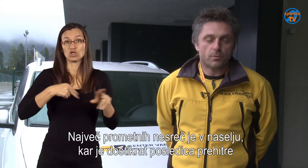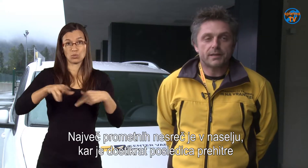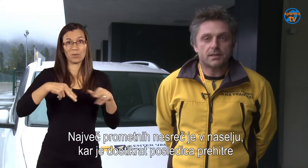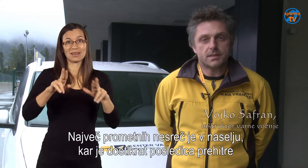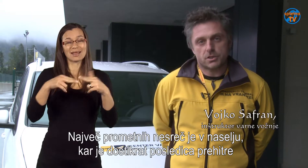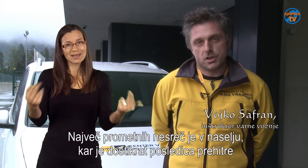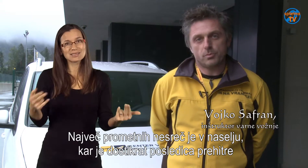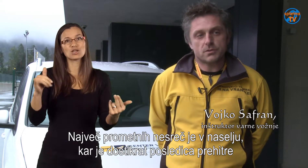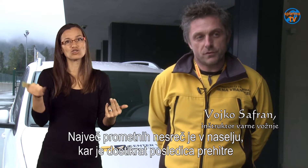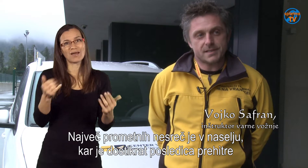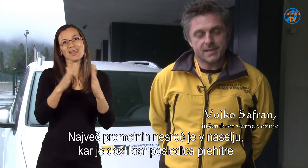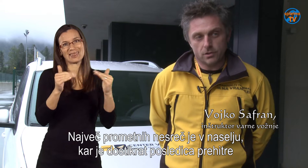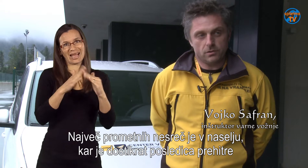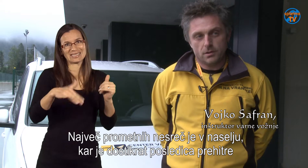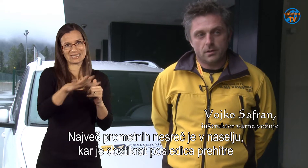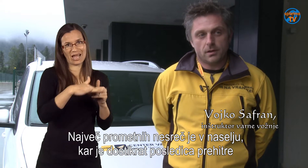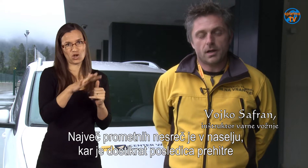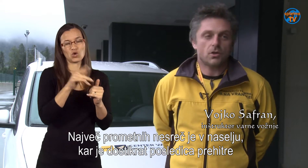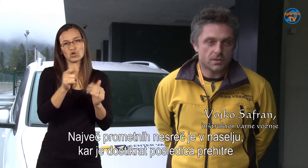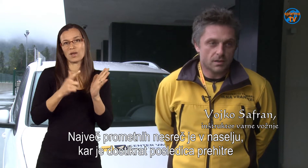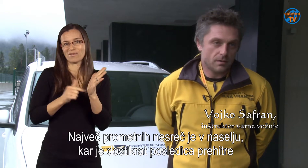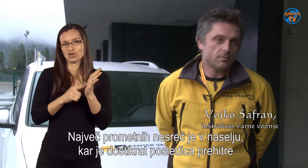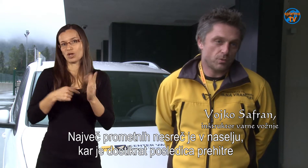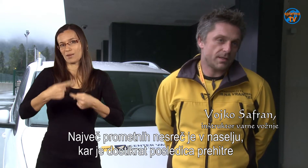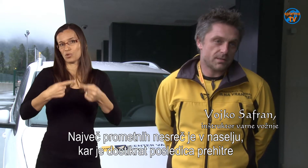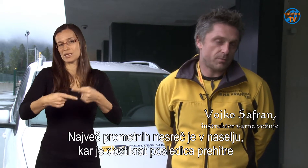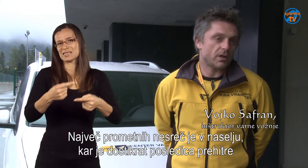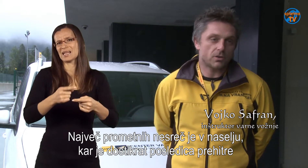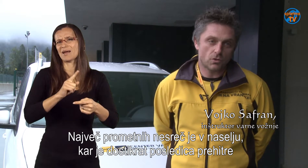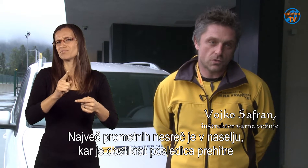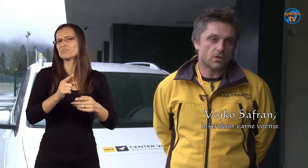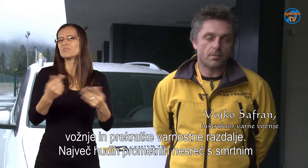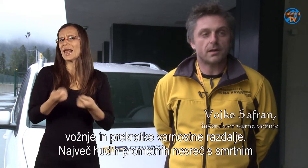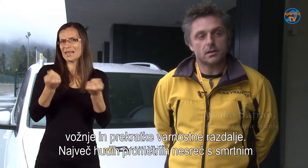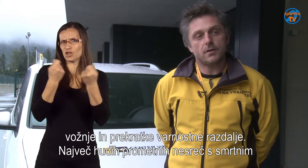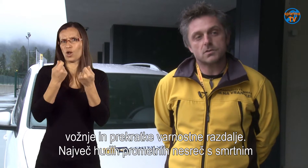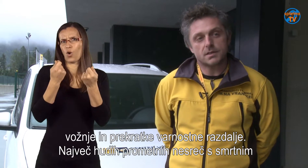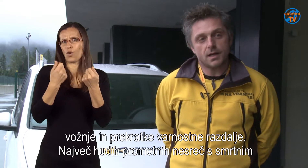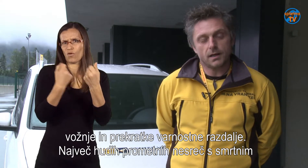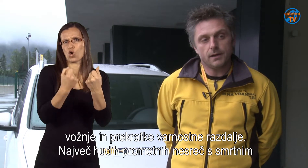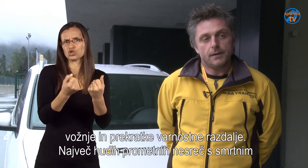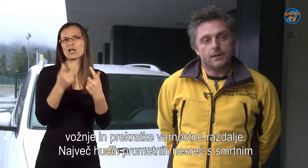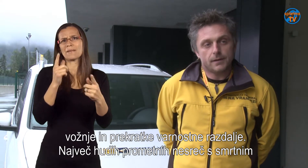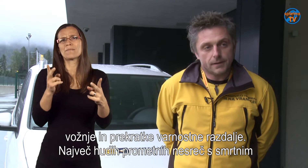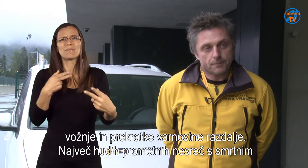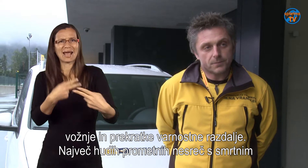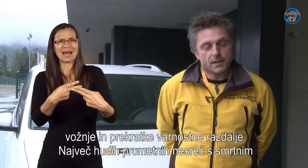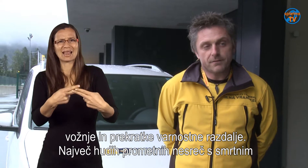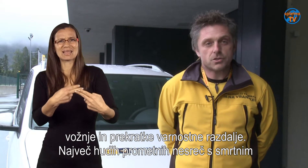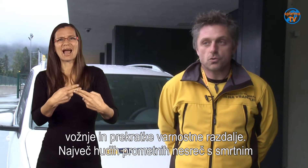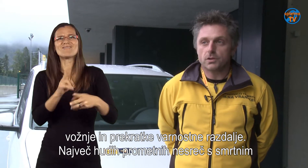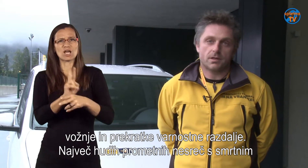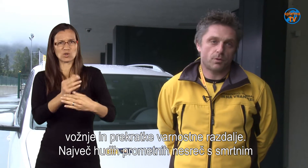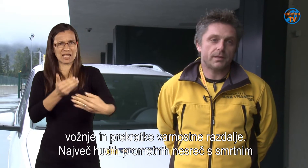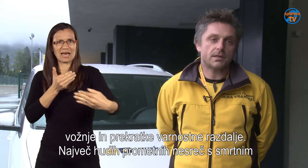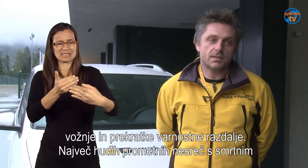Največ prometnih nesreč je v bistvu v naselju, kar je dostikrat posledica nepremerna hitrost oziroma prekratka varnostna razdalja.